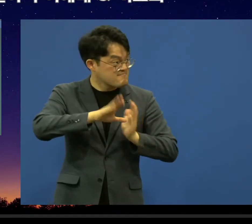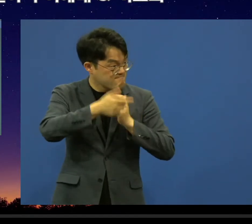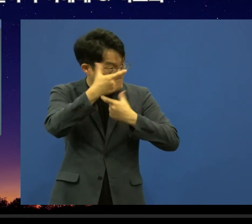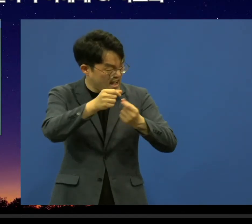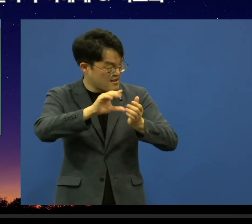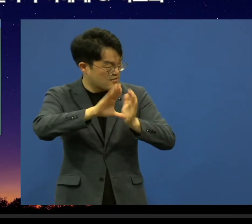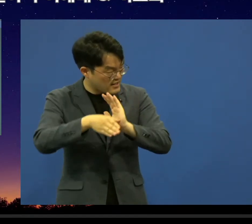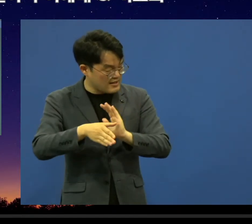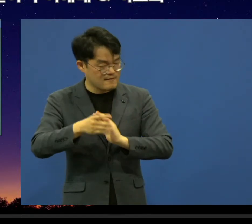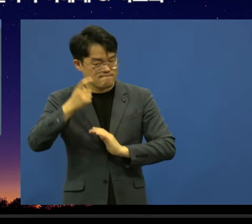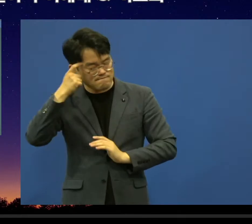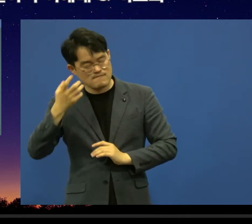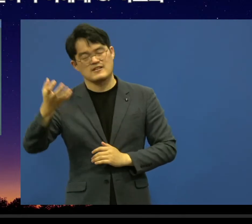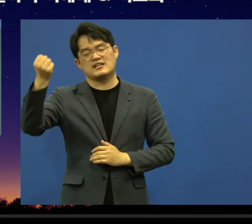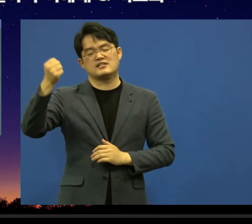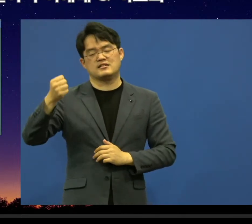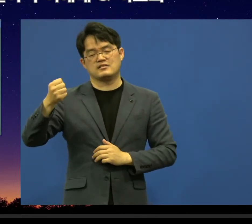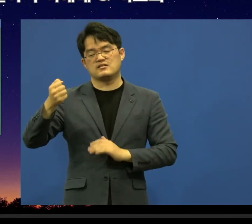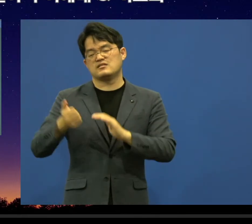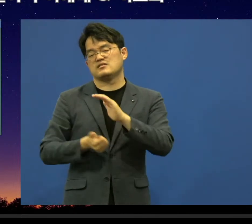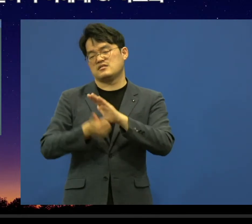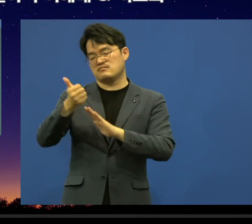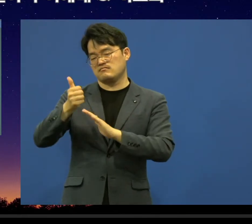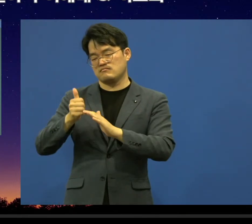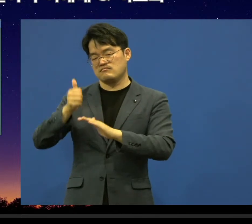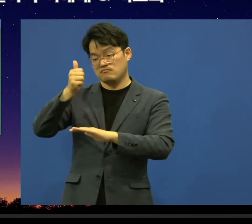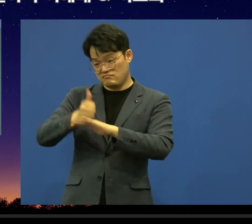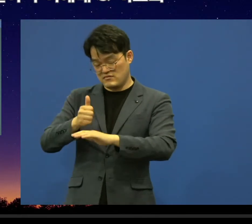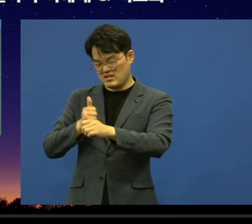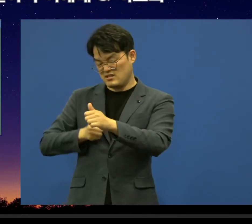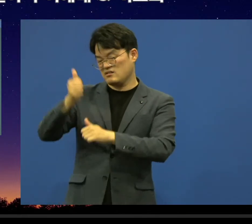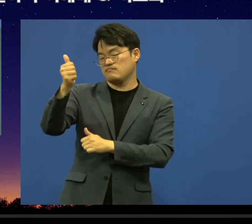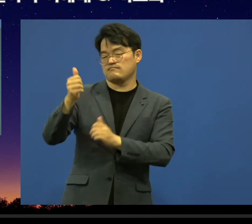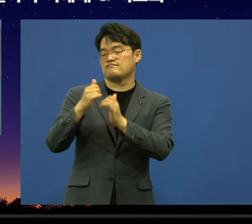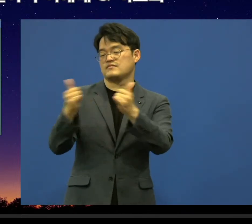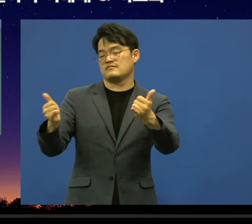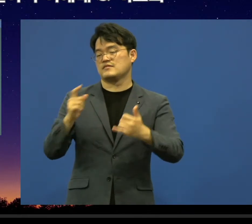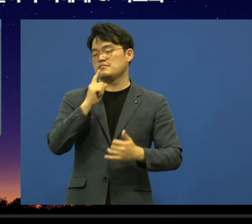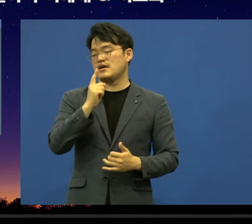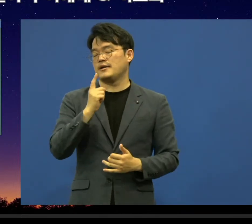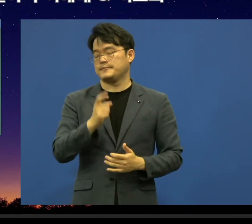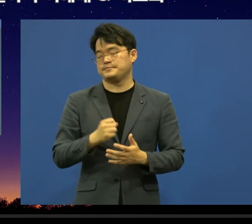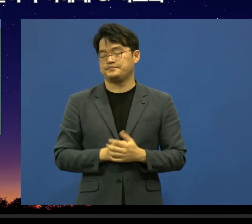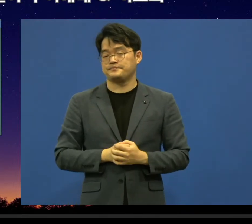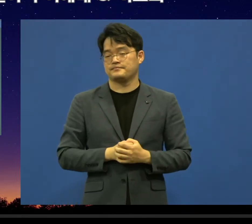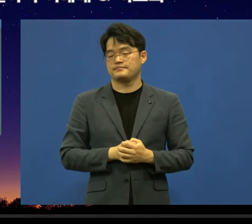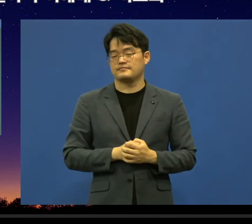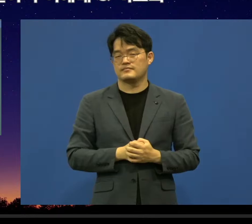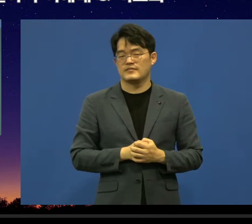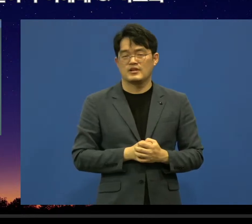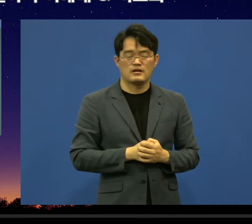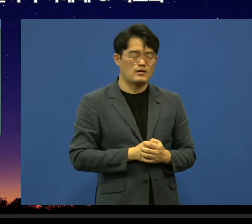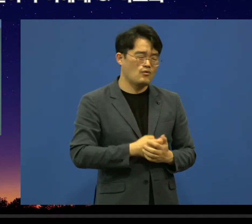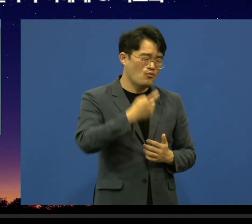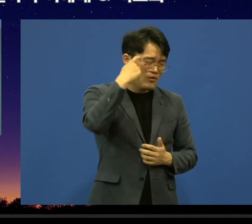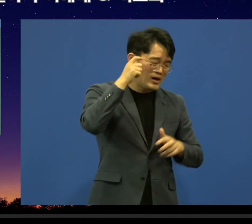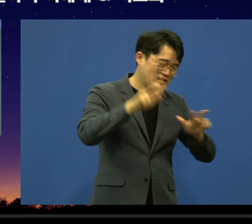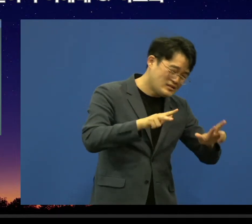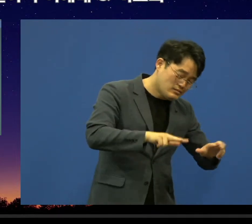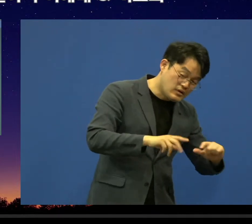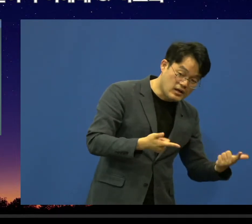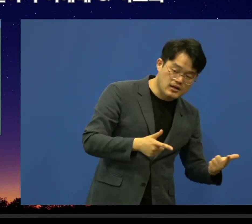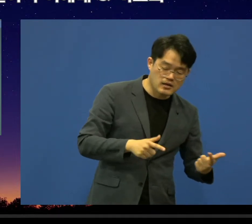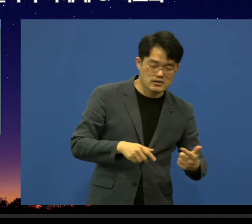게 아니라 마침 그때 듣는 자가 되어야 합니다. 하필이 아닌 마침으로 여러분이